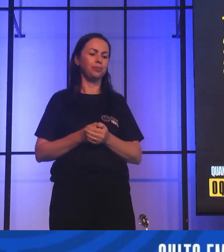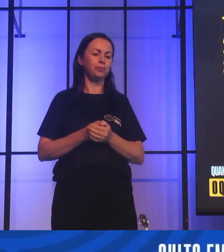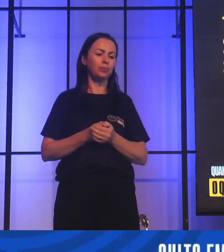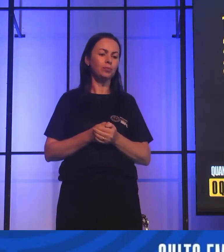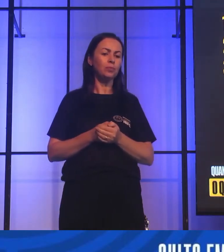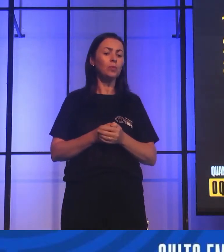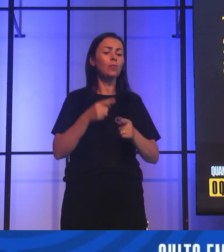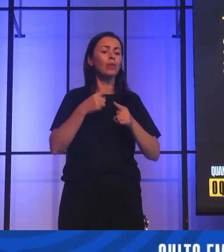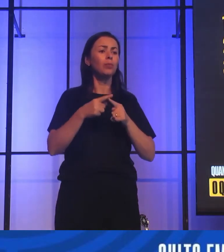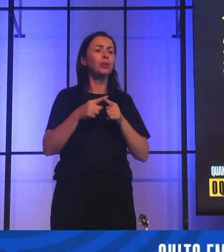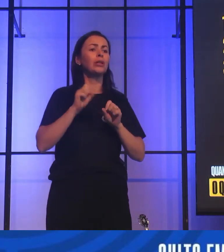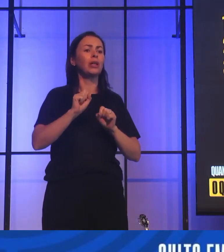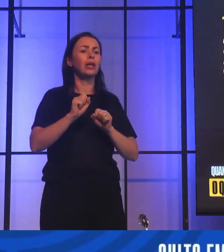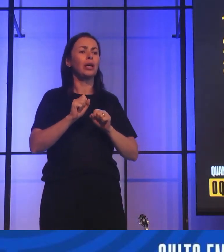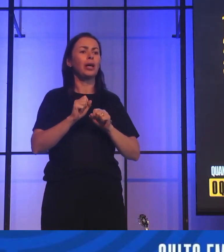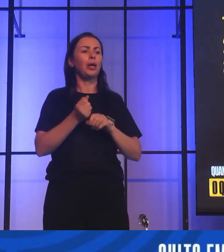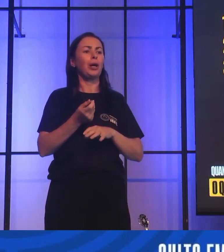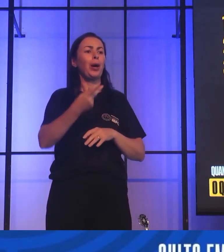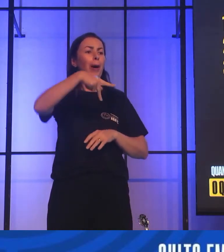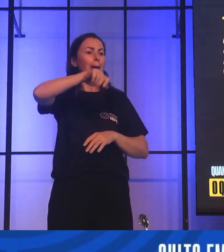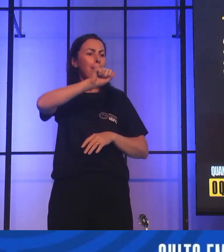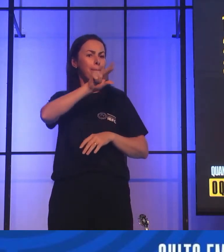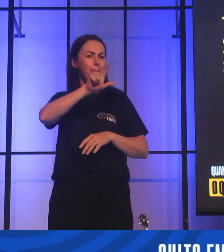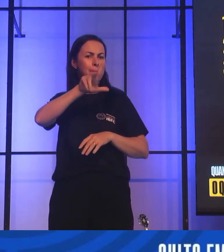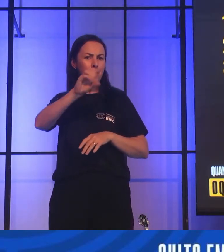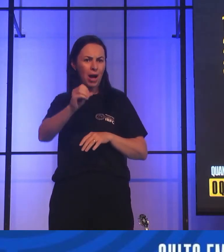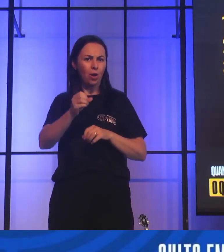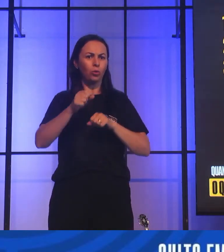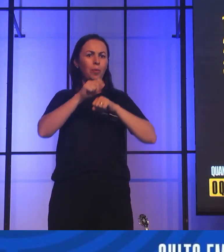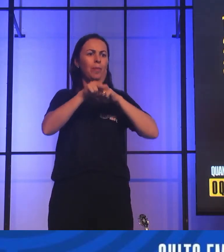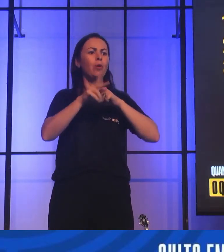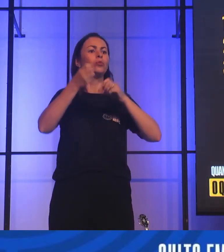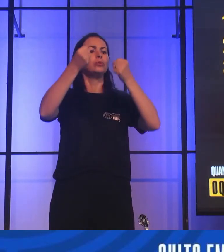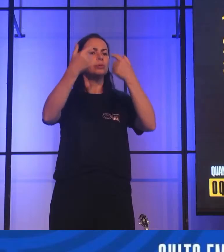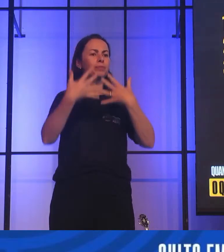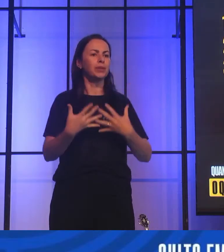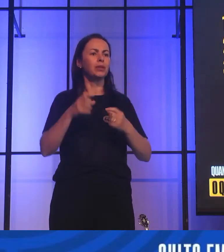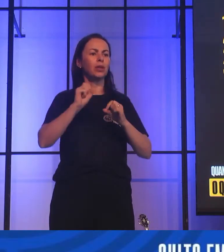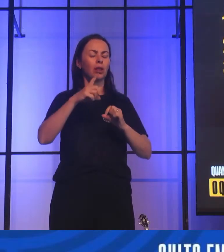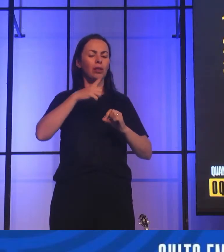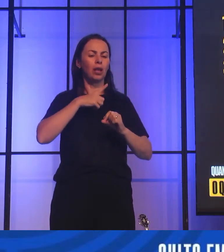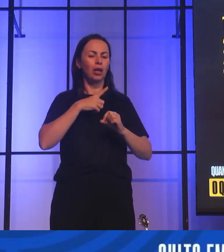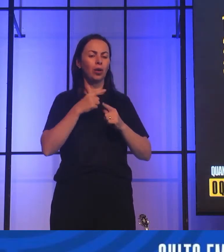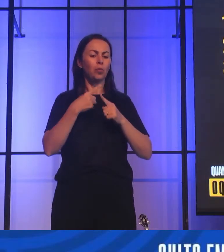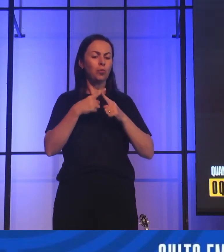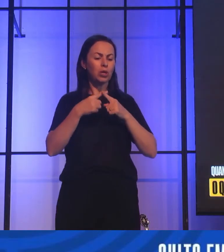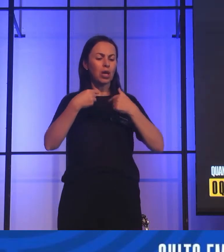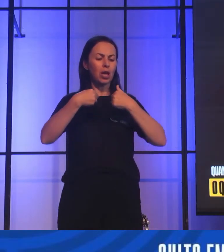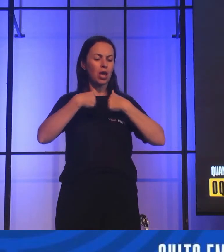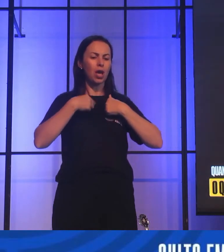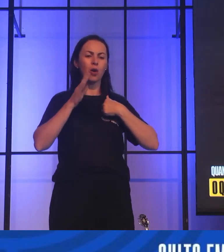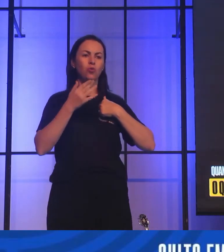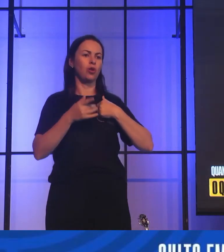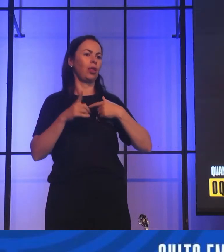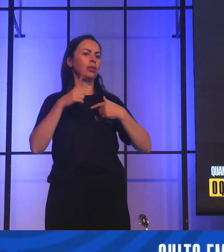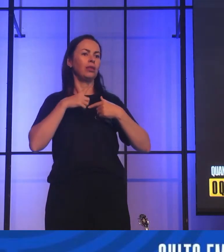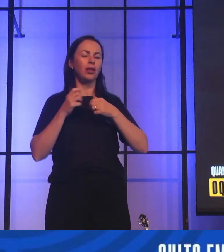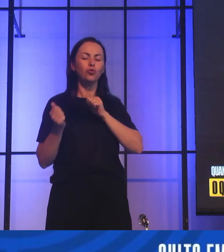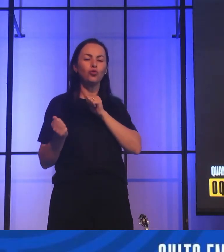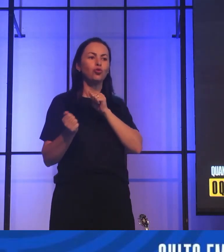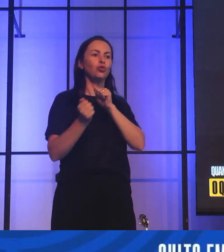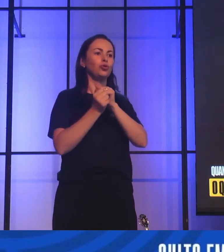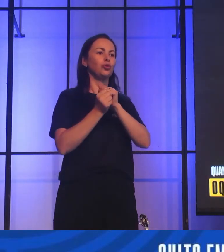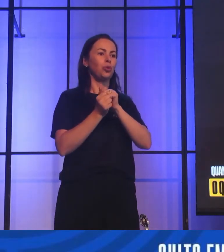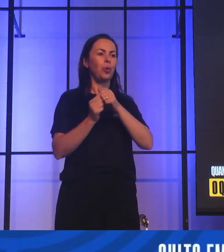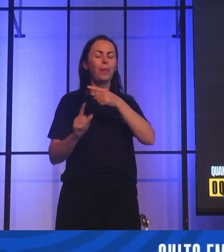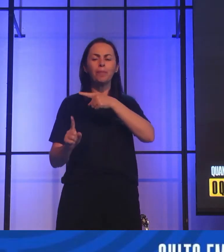o apóstolo Paulo escreve aos crentes em Gálatas e a nós, e ele diz: eu já estou crucificado com Cristo,